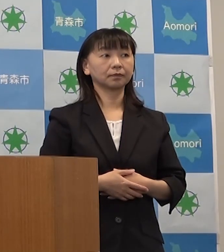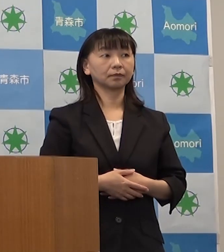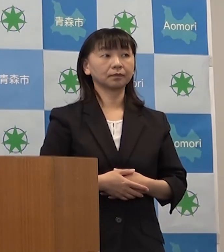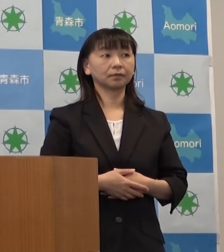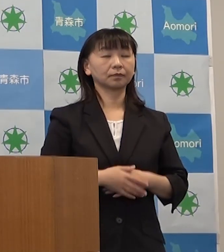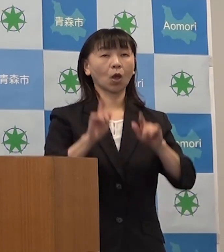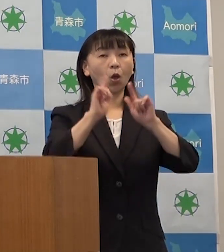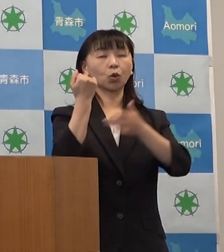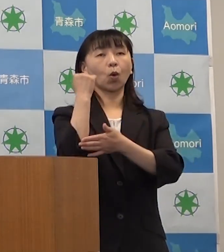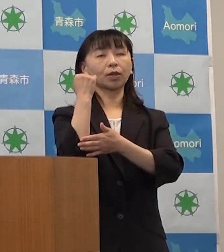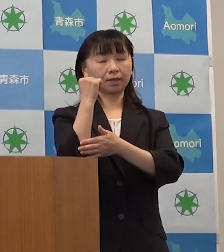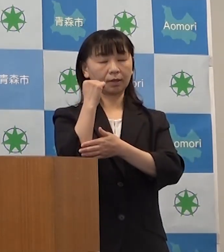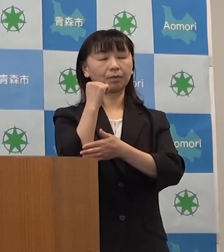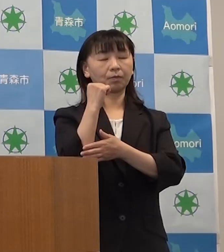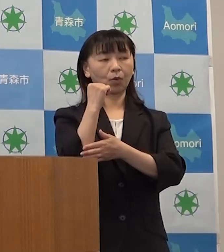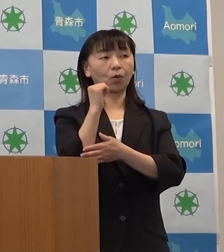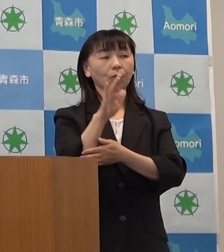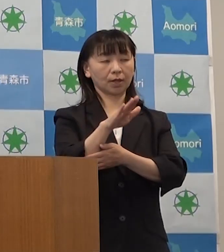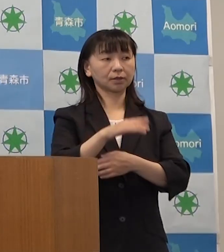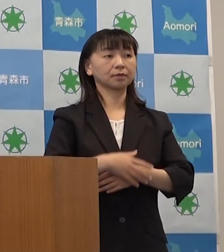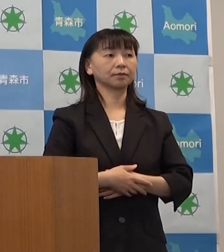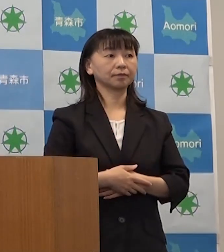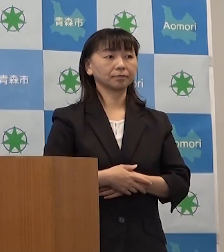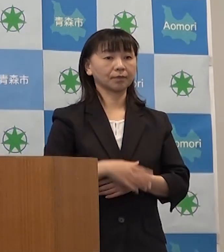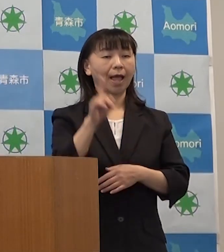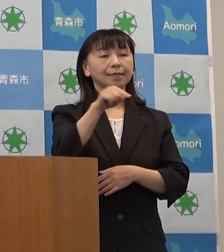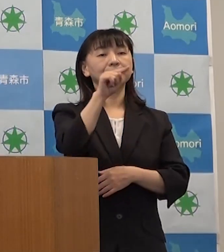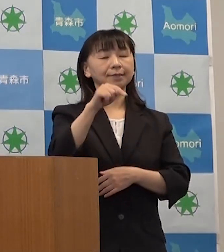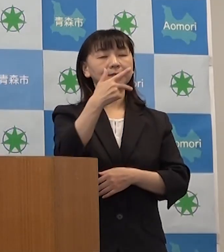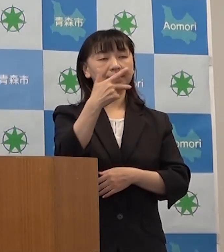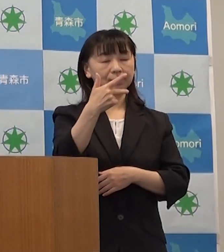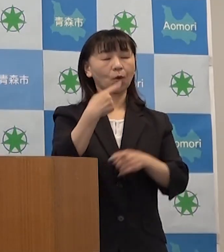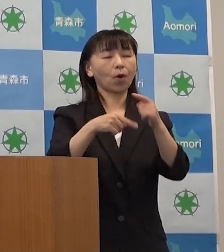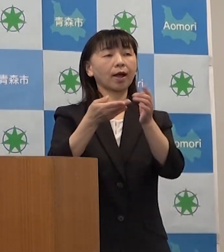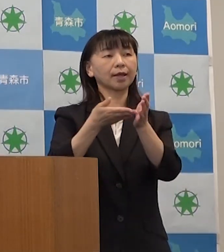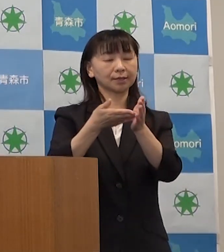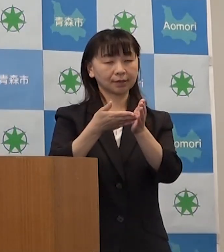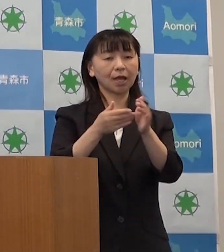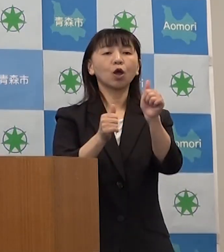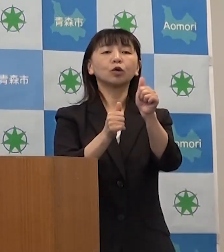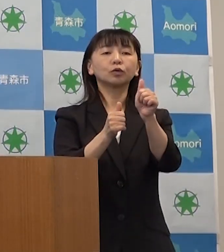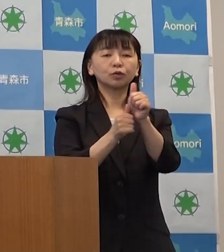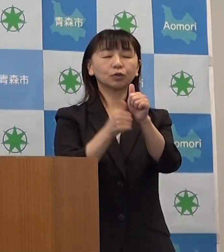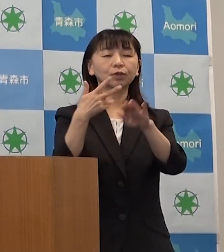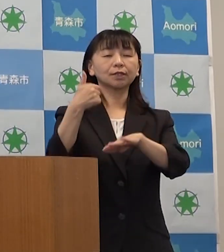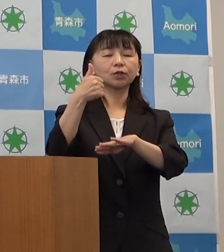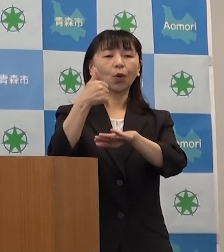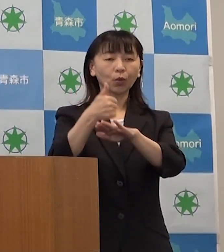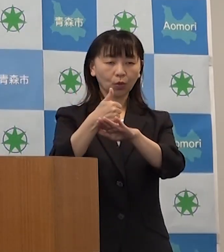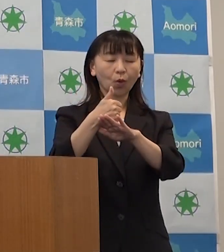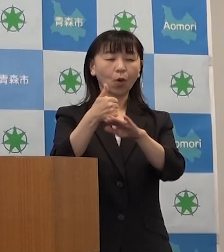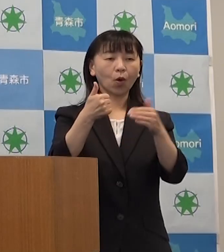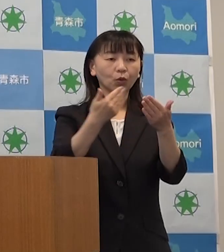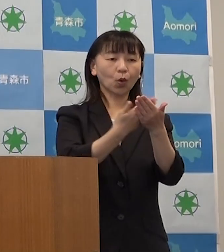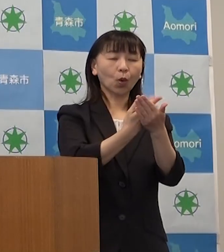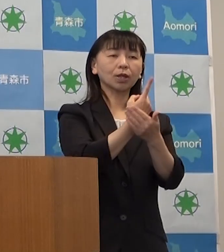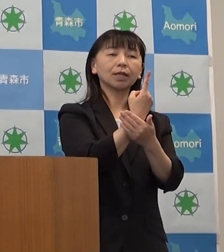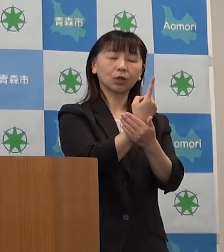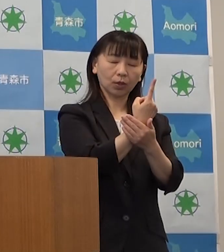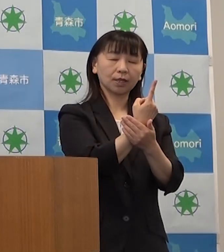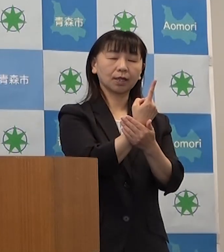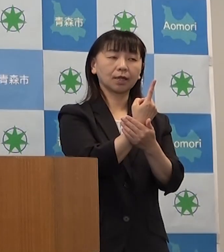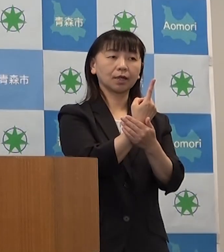東日報の岩崎です。はい、ちょっとまた人事の話に戻っちゃうんですけども、はいはい、副市長のもう一方の方なんですが、これ